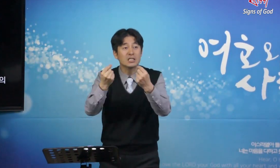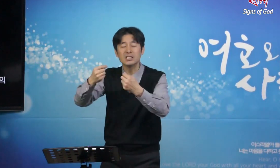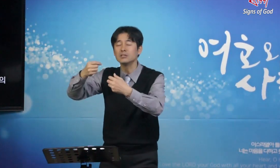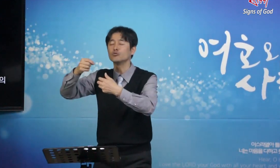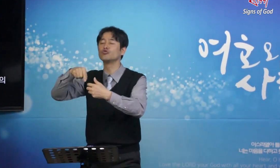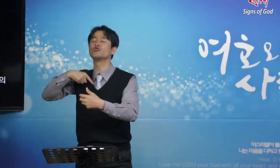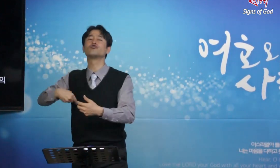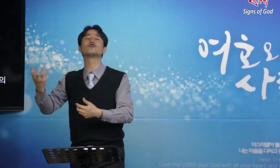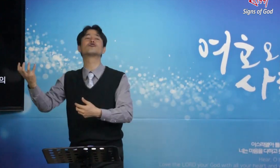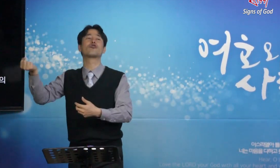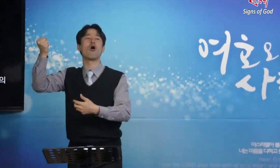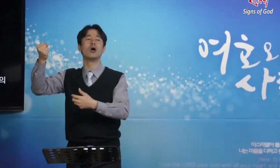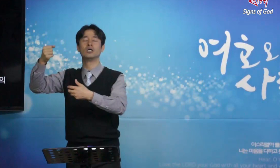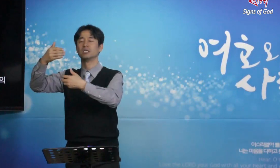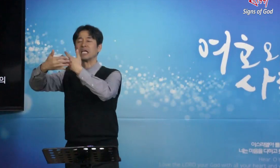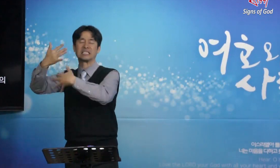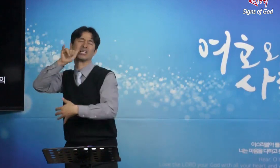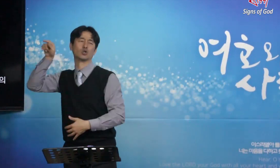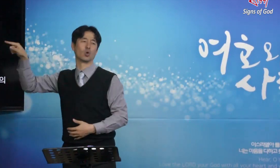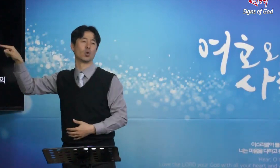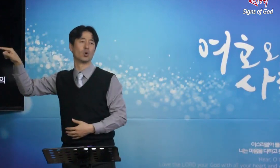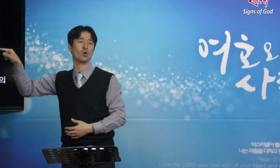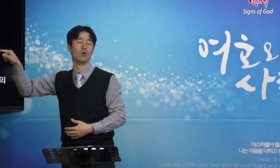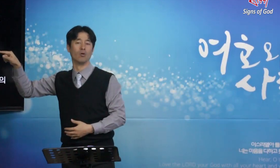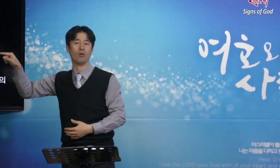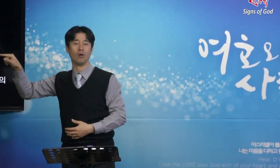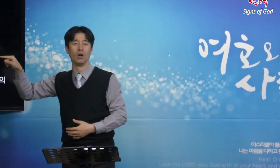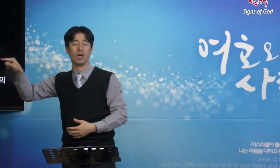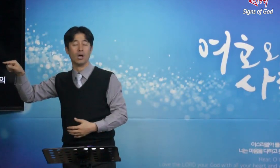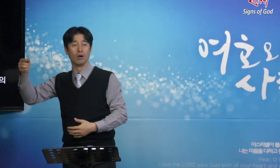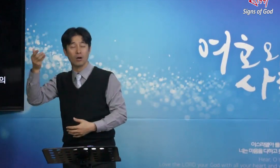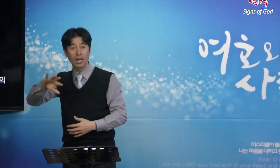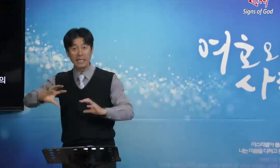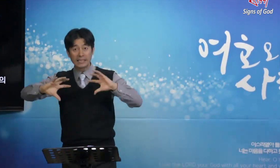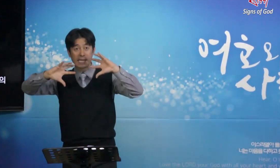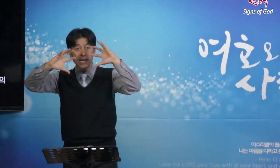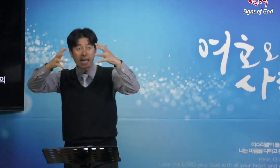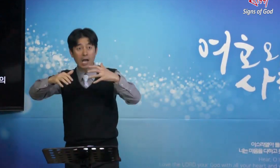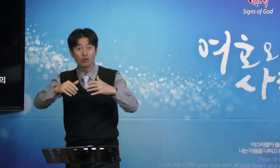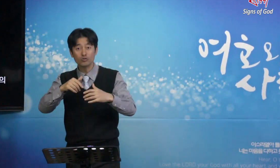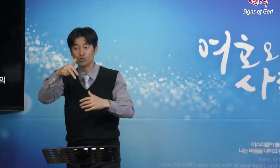유튜브 같은 채널이 그 영상이 있는데